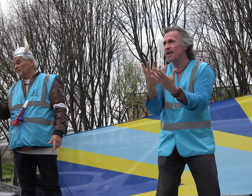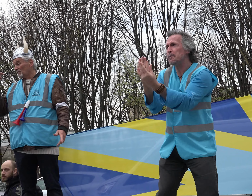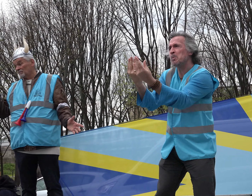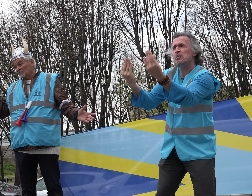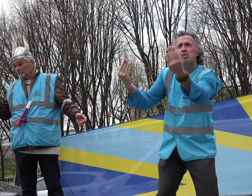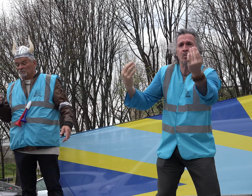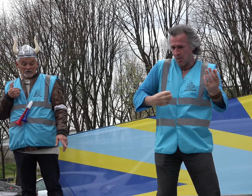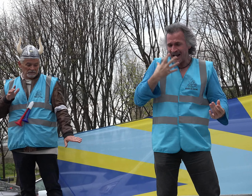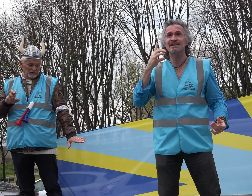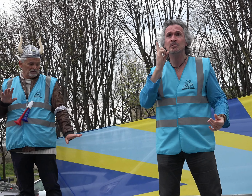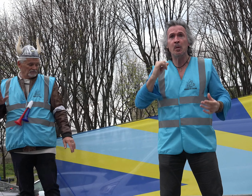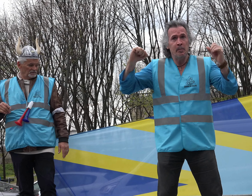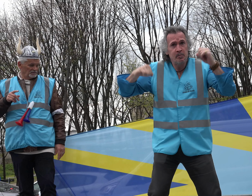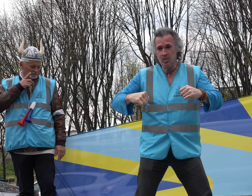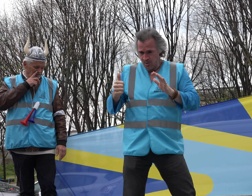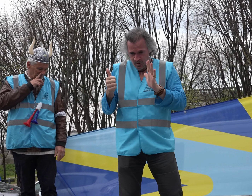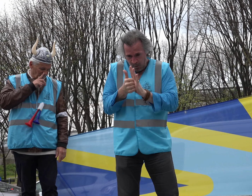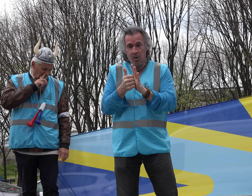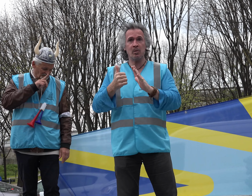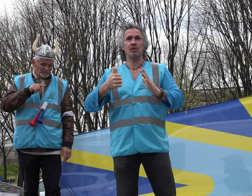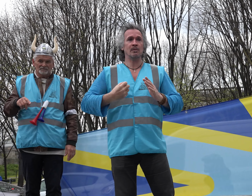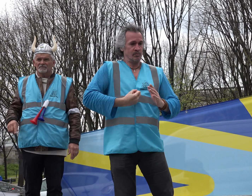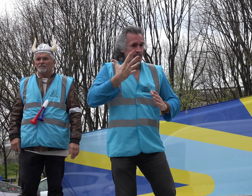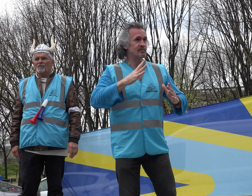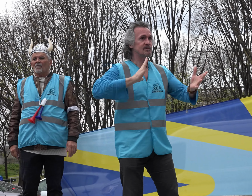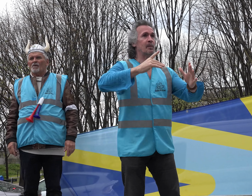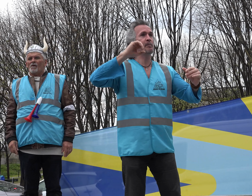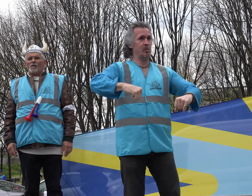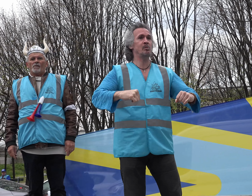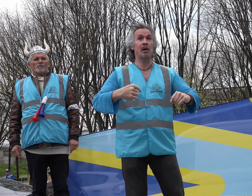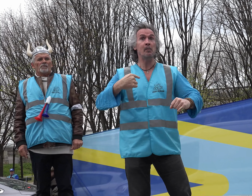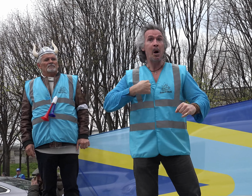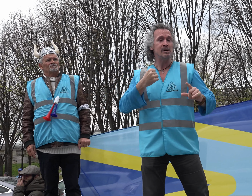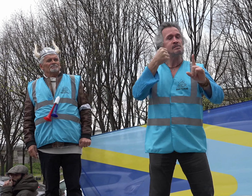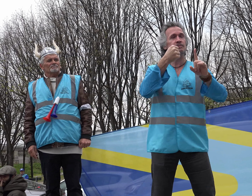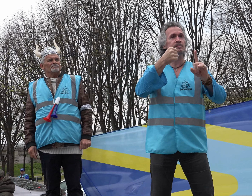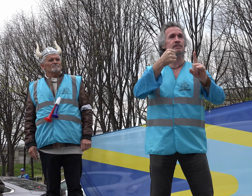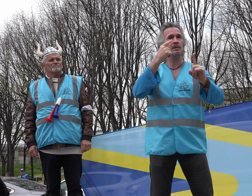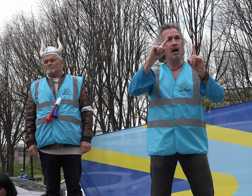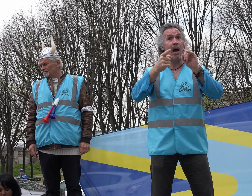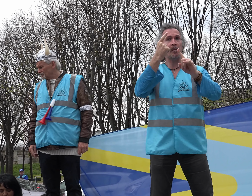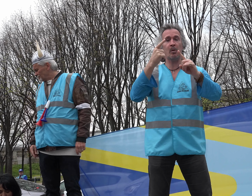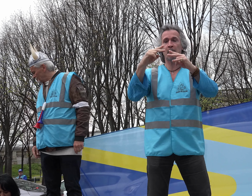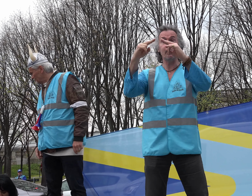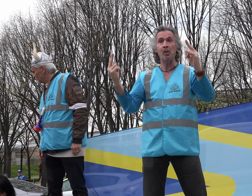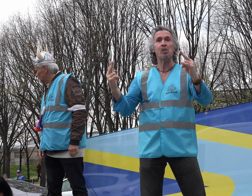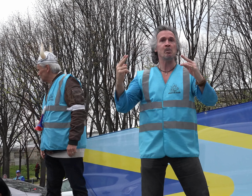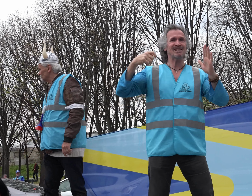C'est dommage qu'il n'y ait pas eu d'artiste sourd, plus parce qu'on est là, on